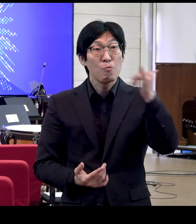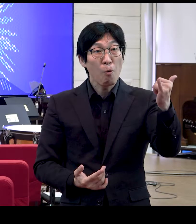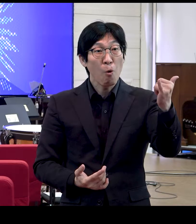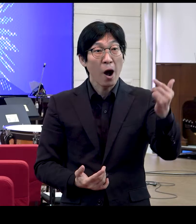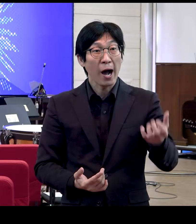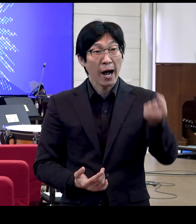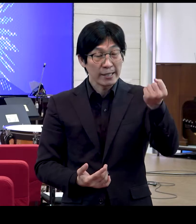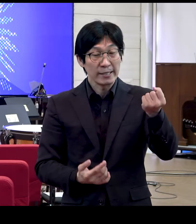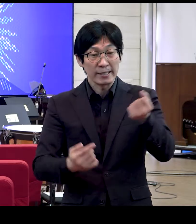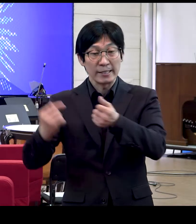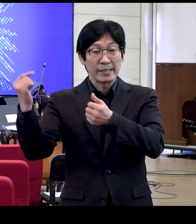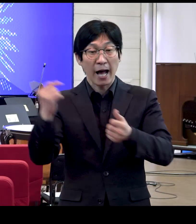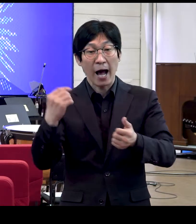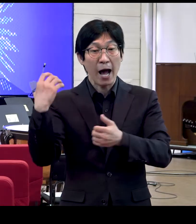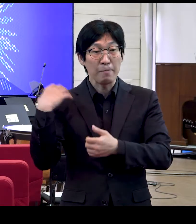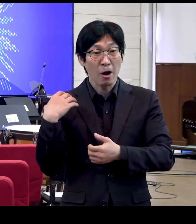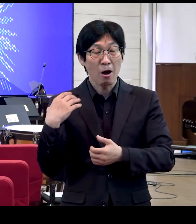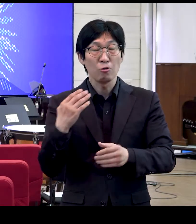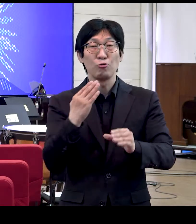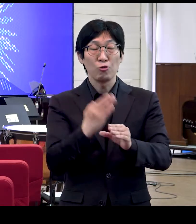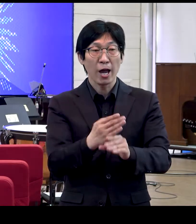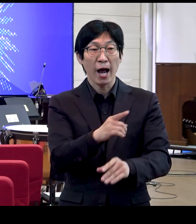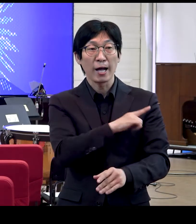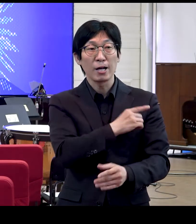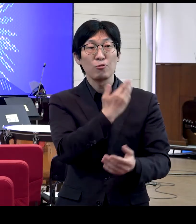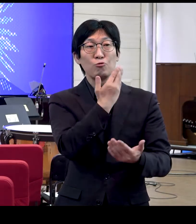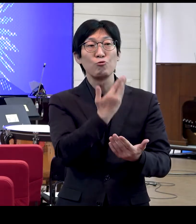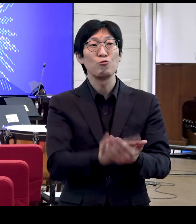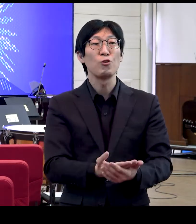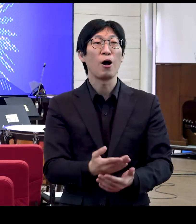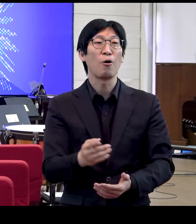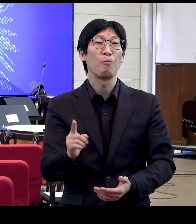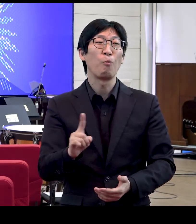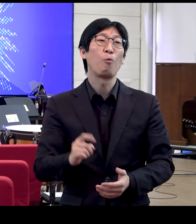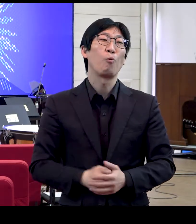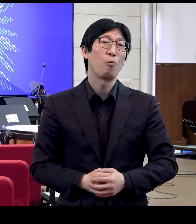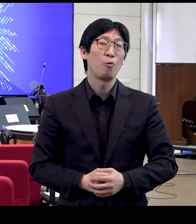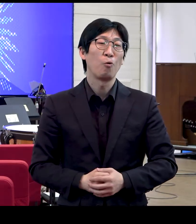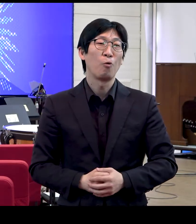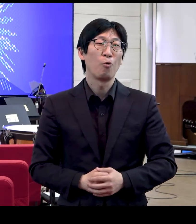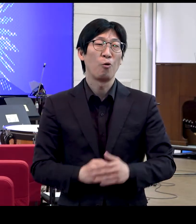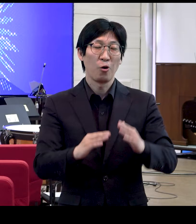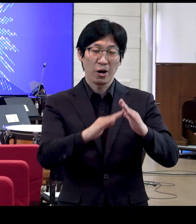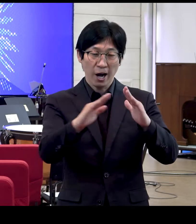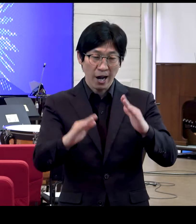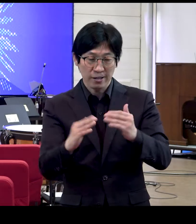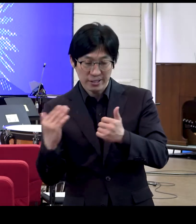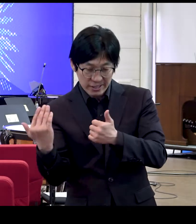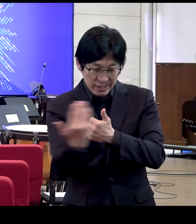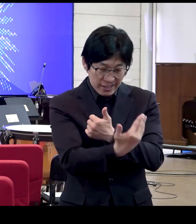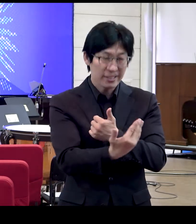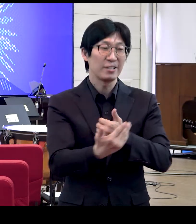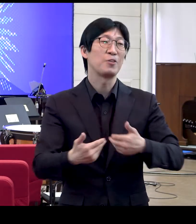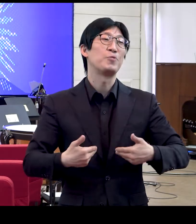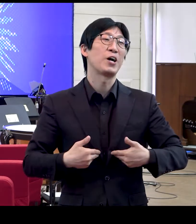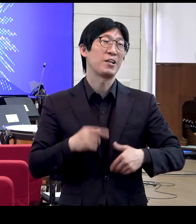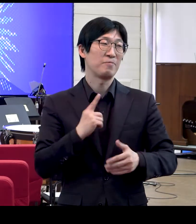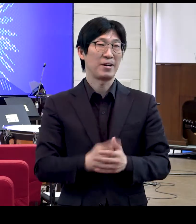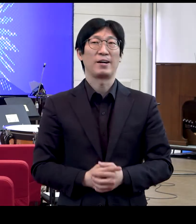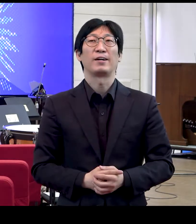사명 가운데 가장 기본이 되고 가장 중요한 것은 바로 뭐냐? 가정을 지키는